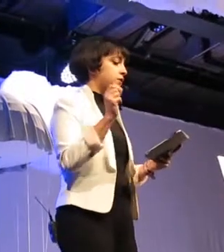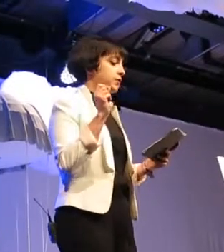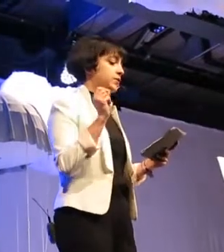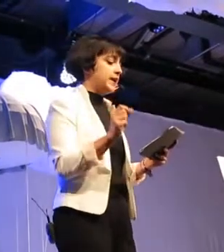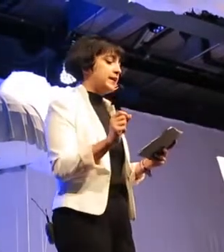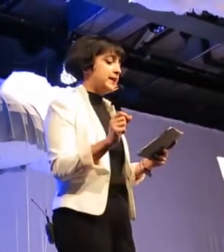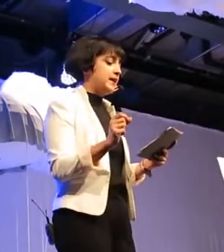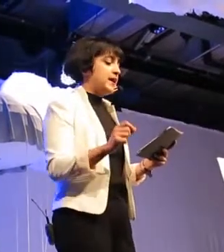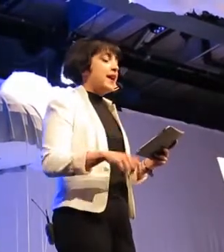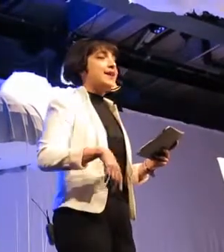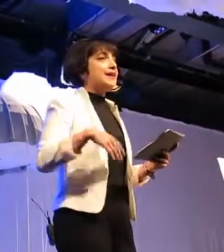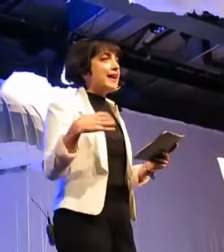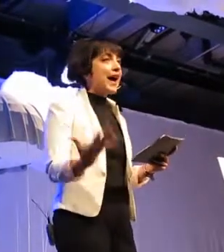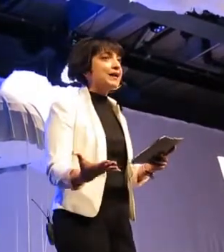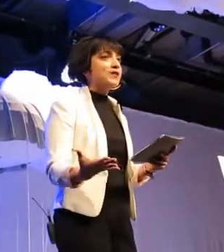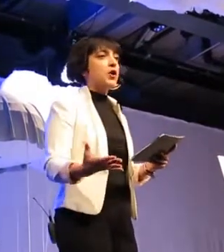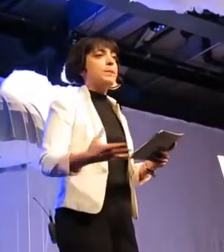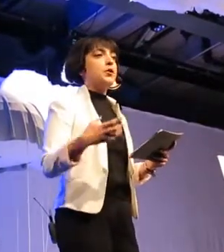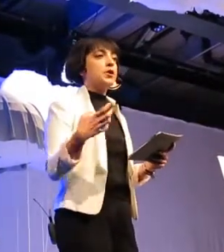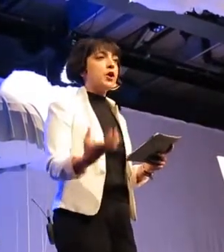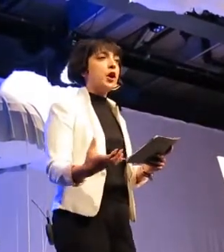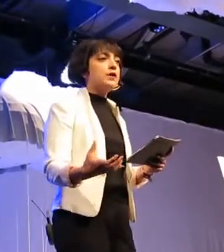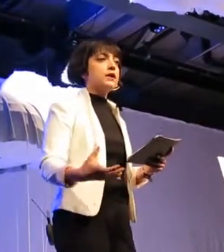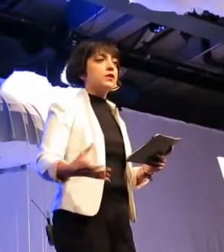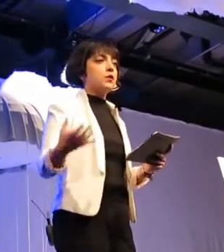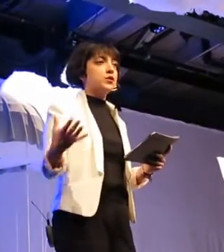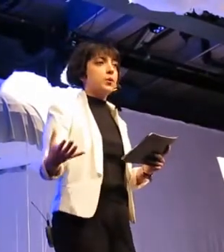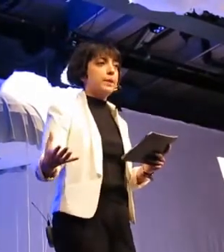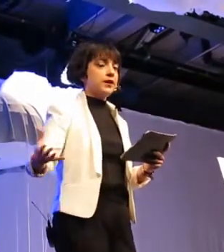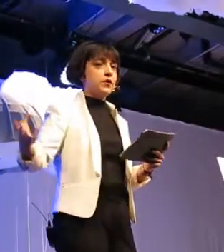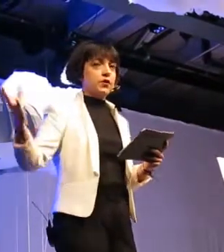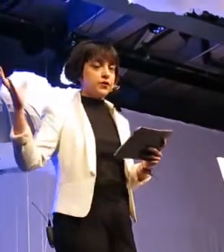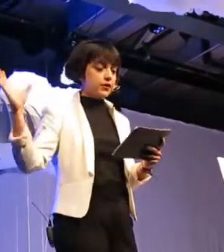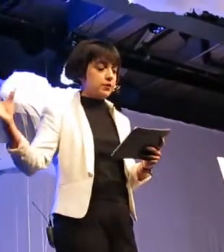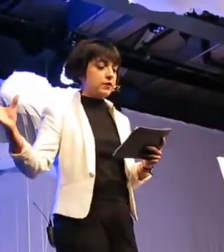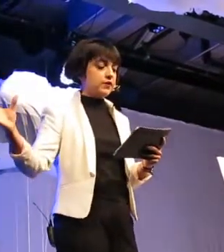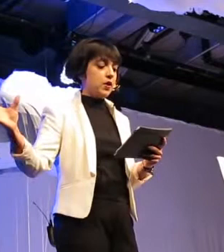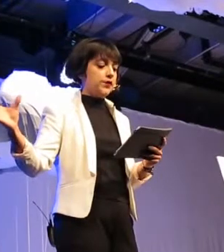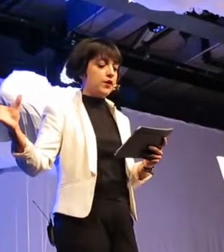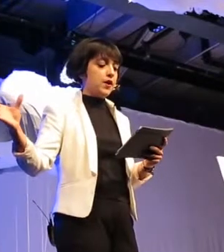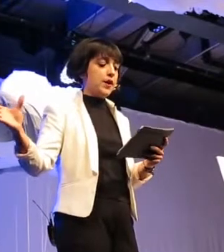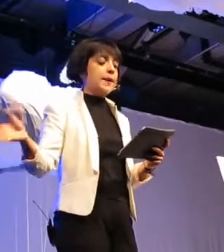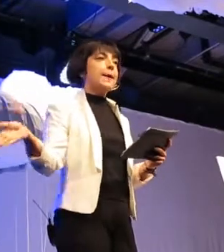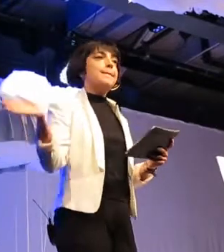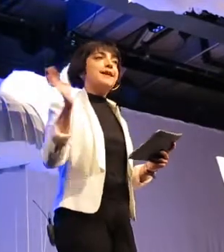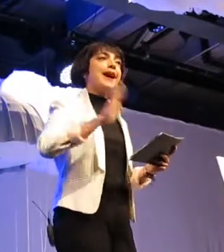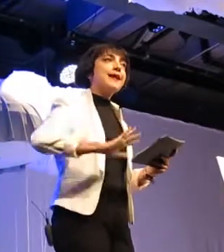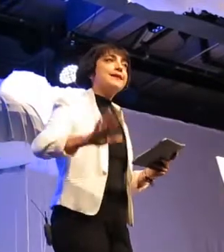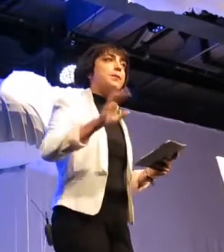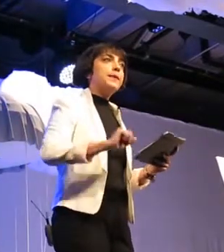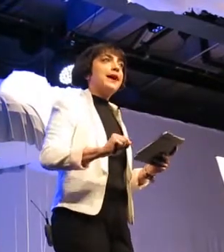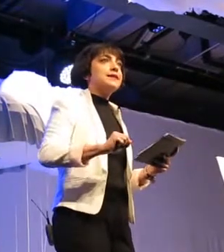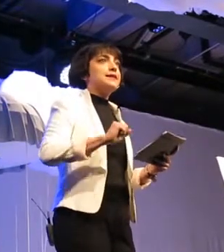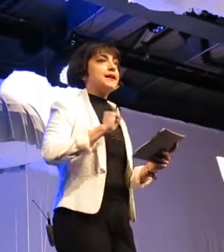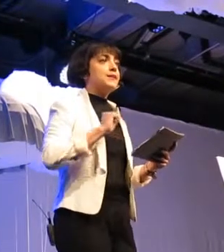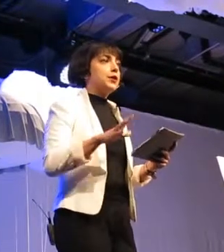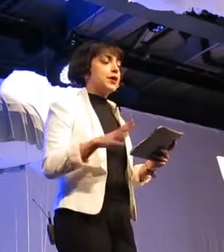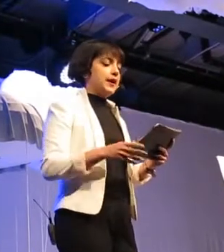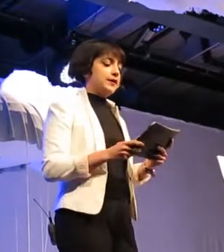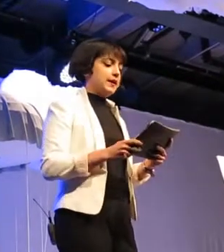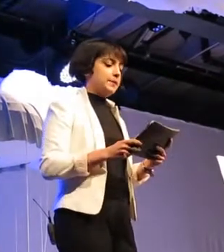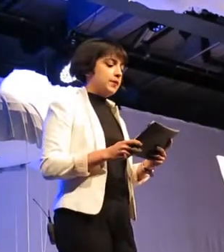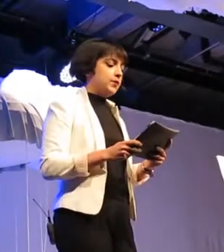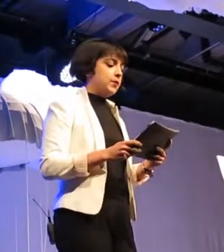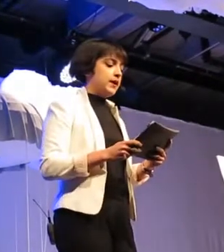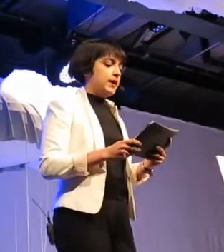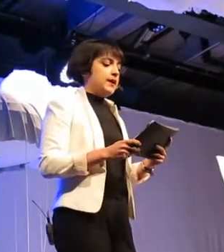Kyoto-protokollet har lärt oss något viktigt. Att det kan vara byråkratiskt och jobbigt att sluta ett avtal. Men när allt är på plats är det